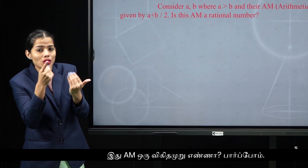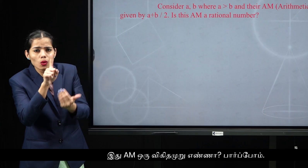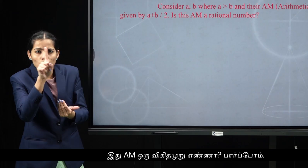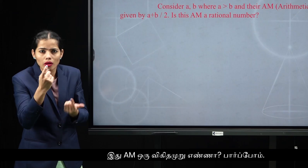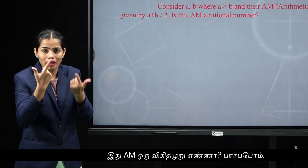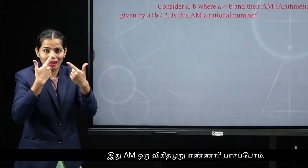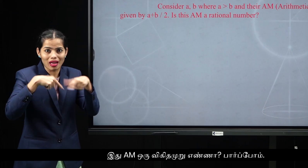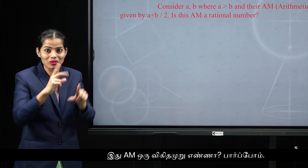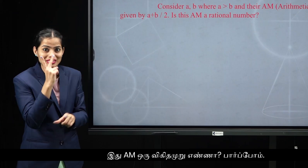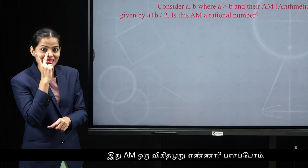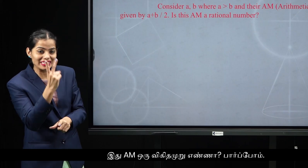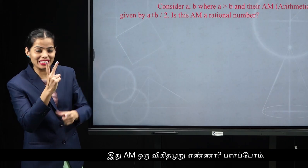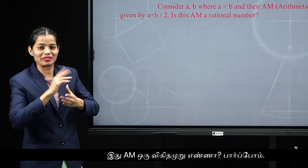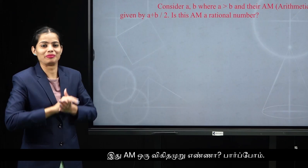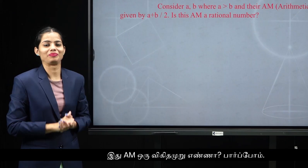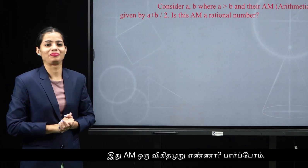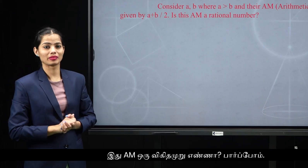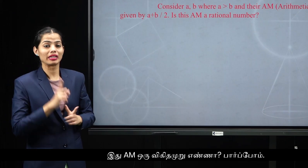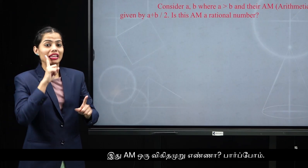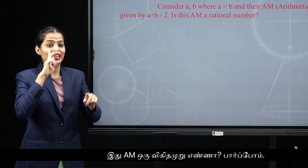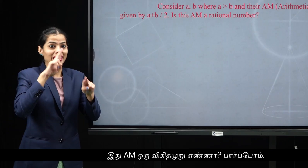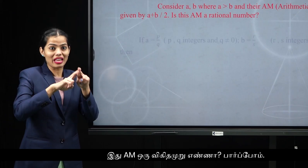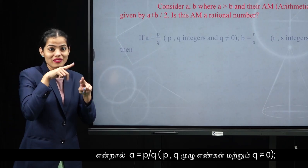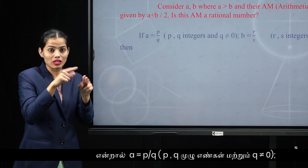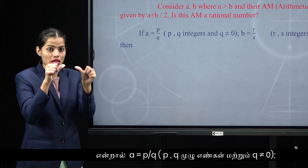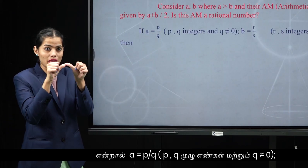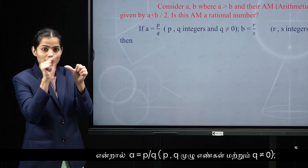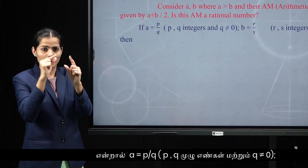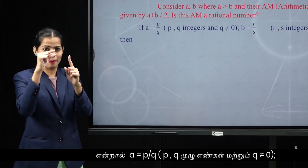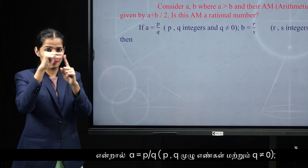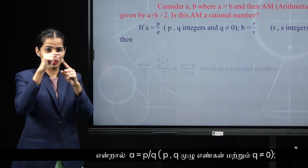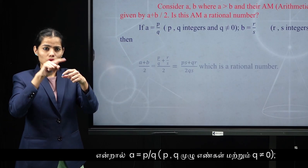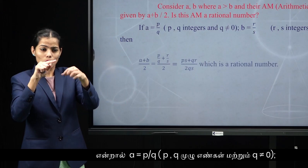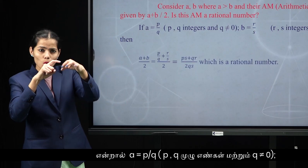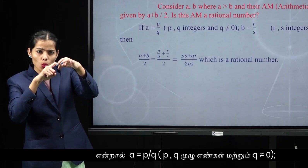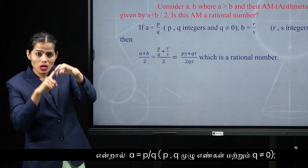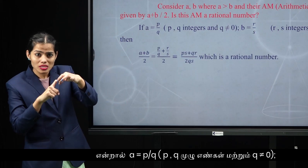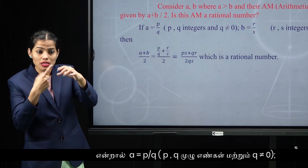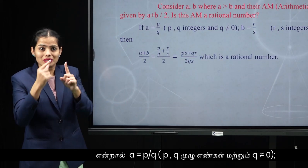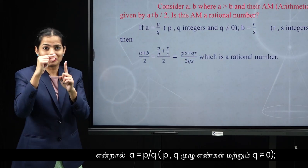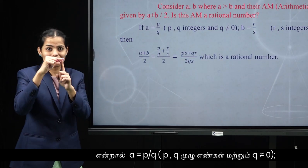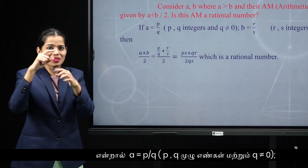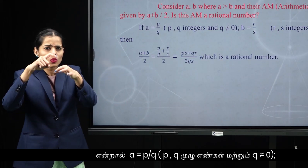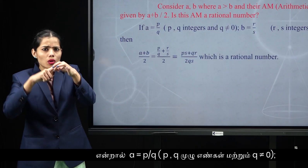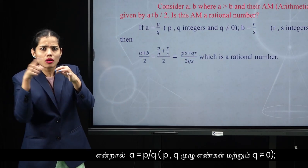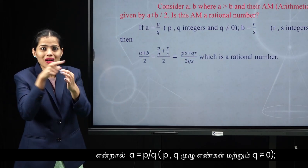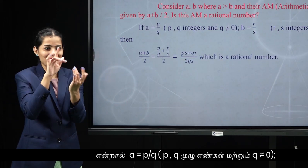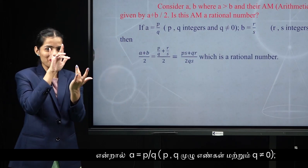இது AM ஒரு விகிதமுறு எண்ணா? பார்ப்போம். என்றால் A ஈடு P இன் கீழ் Q வட்ட